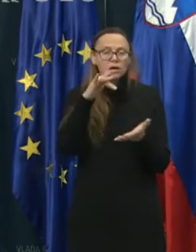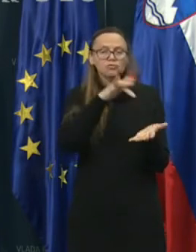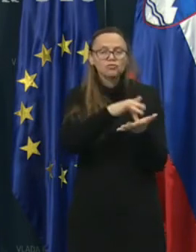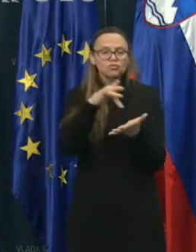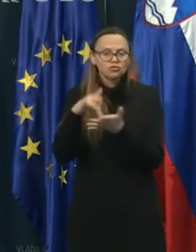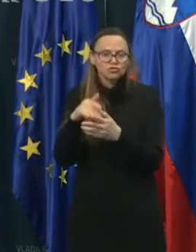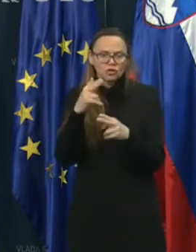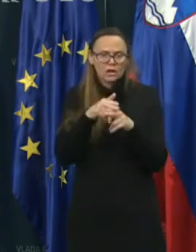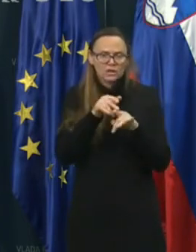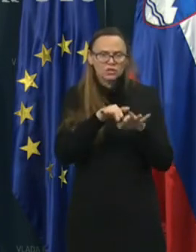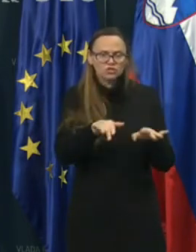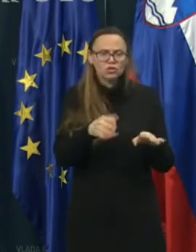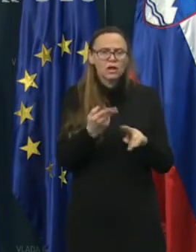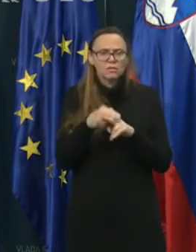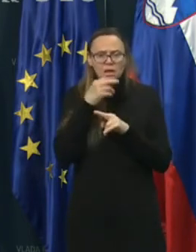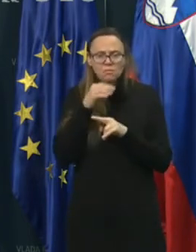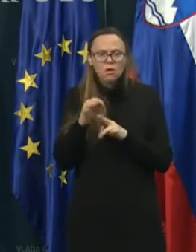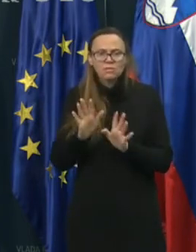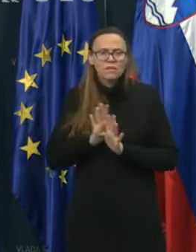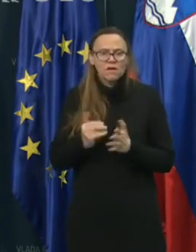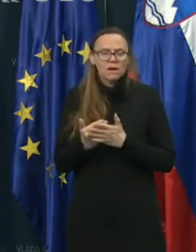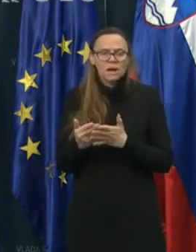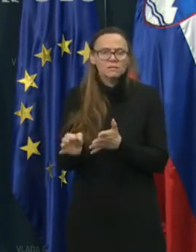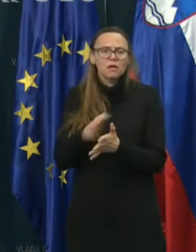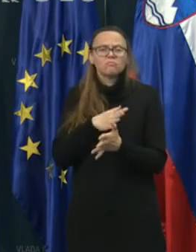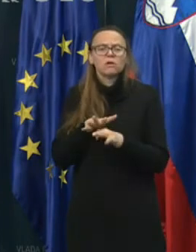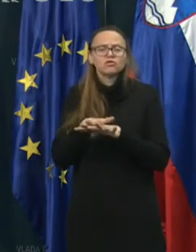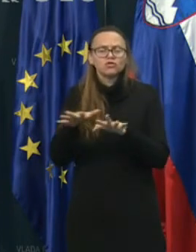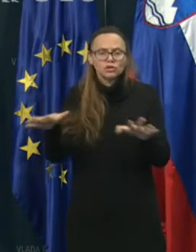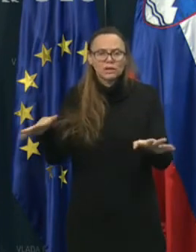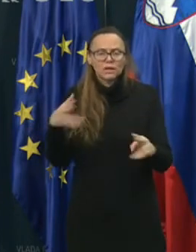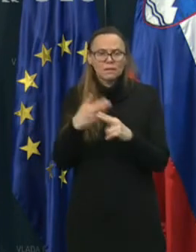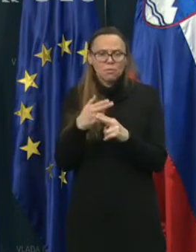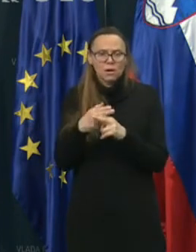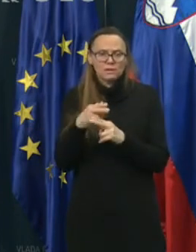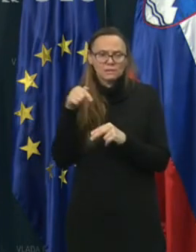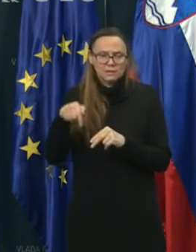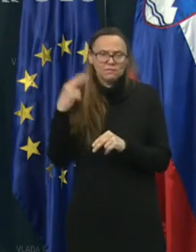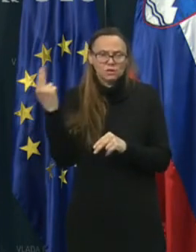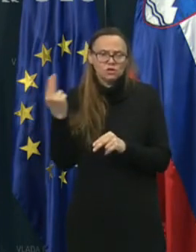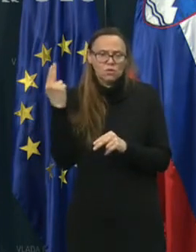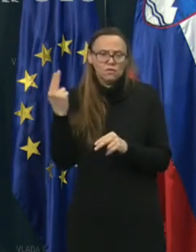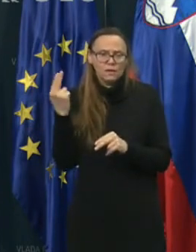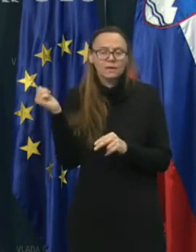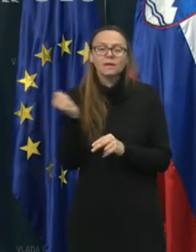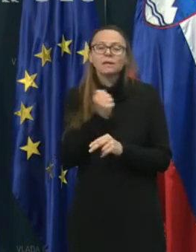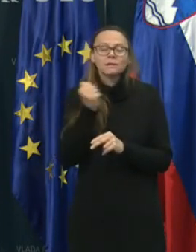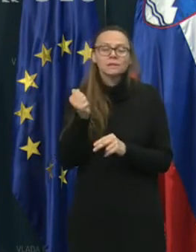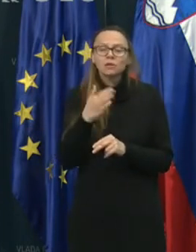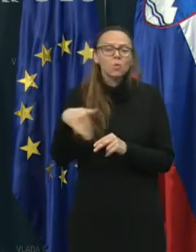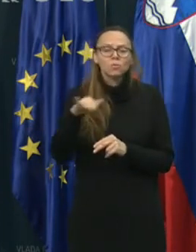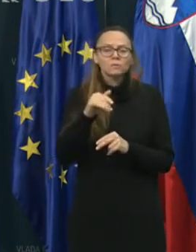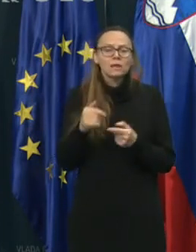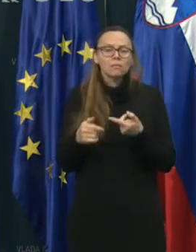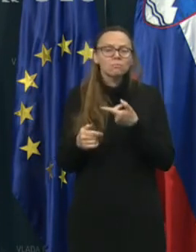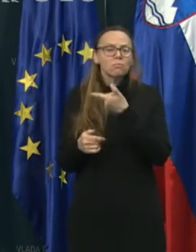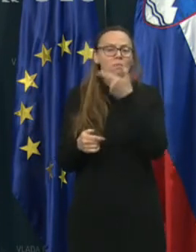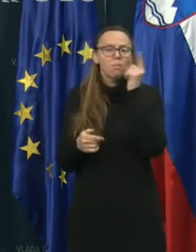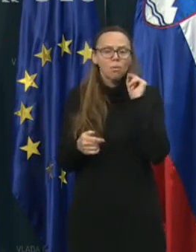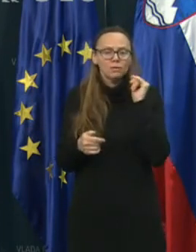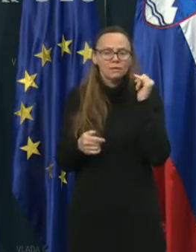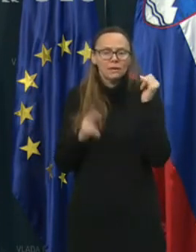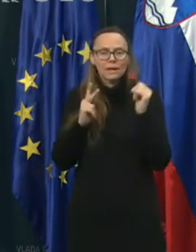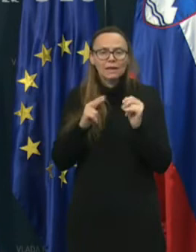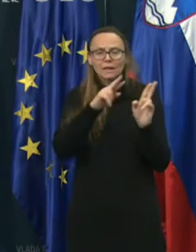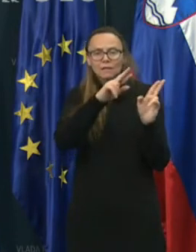nevarna za pospešeno širjenje bolezni v Sloveniji. Zato vse potnike, ki